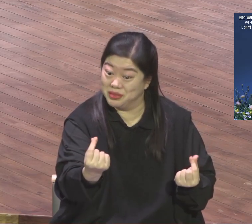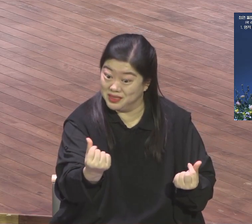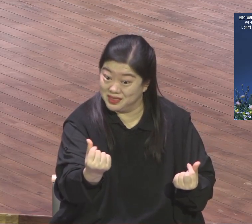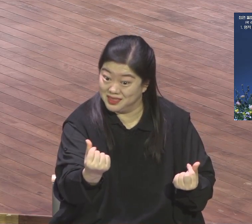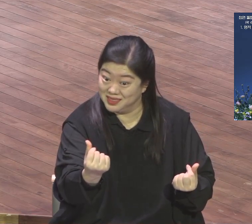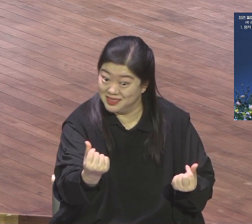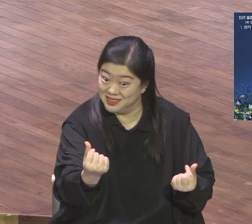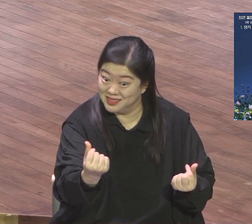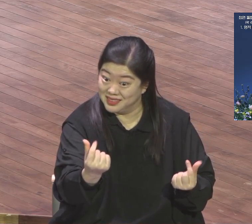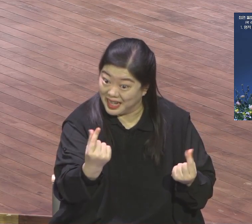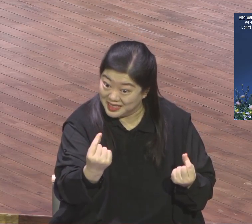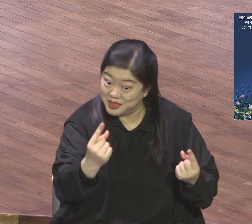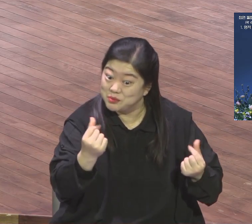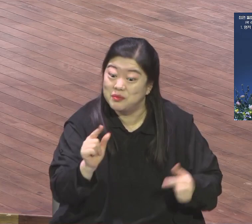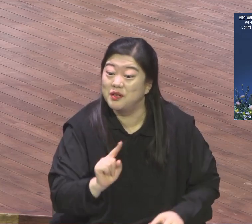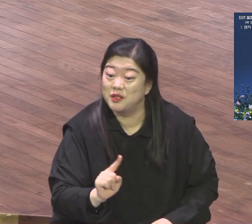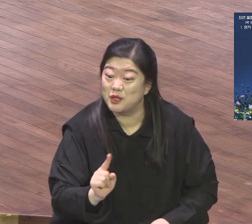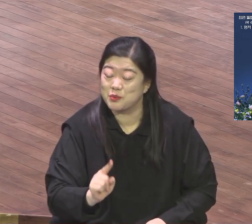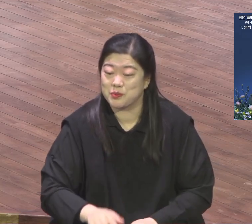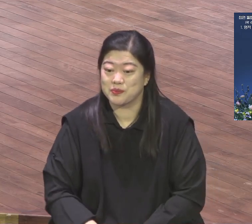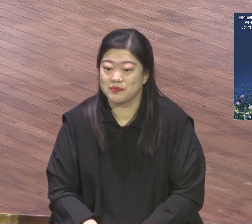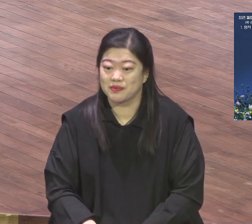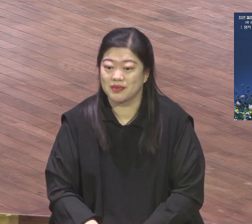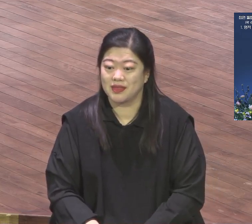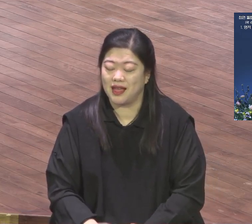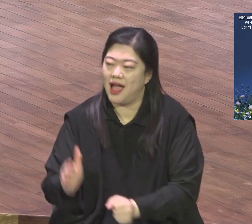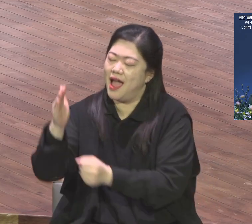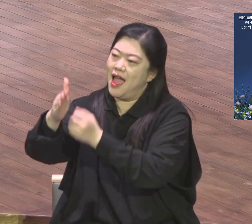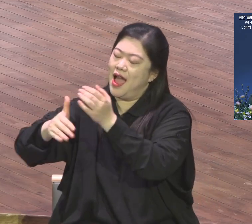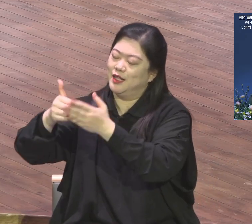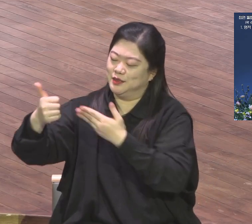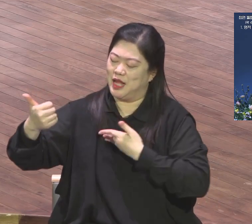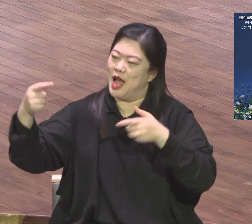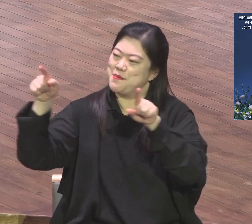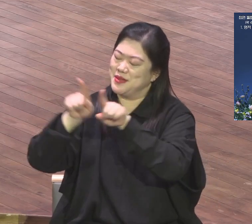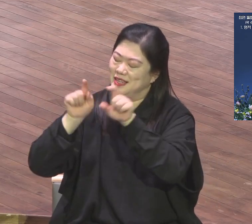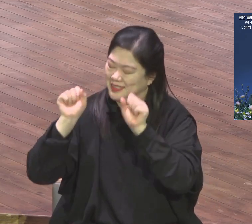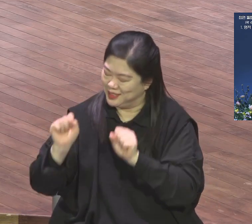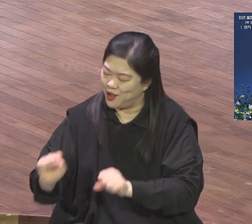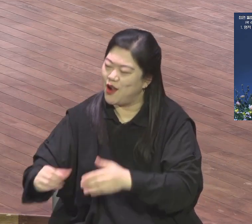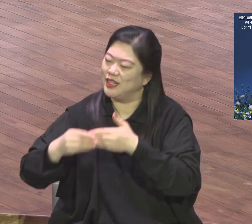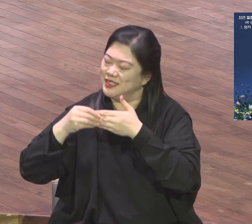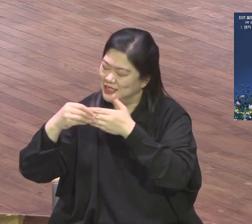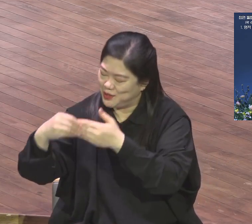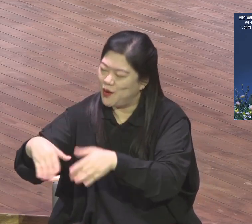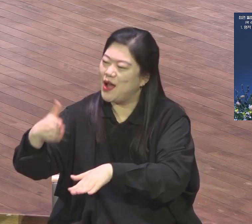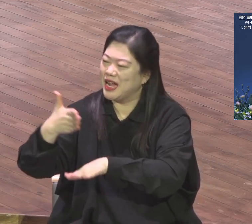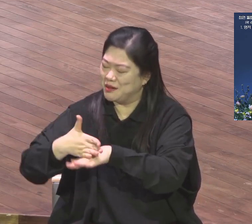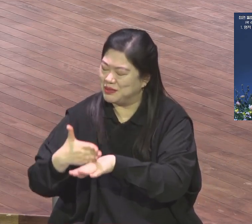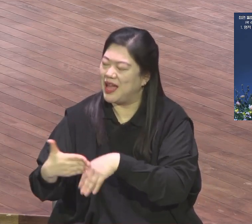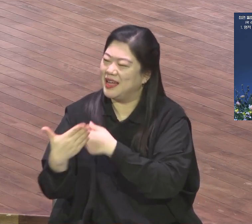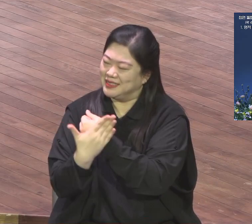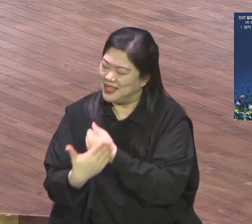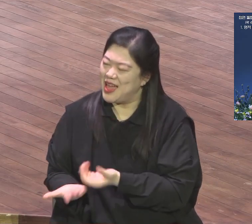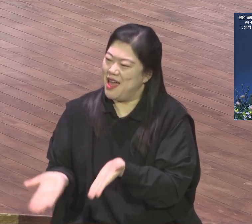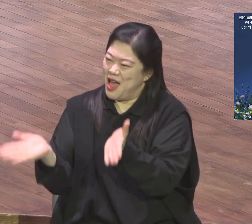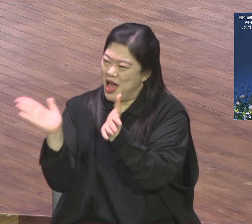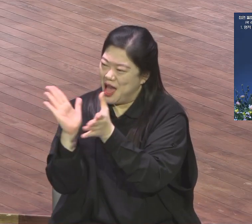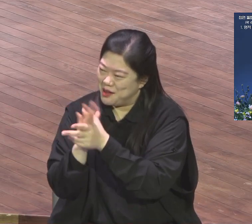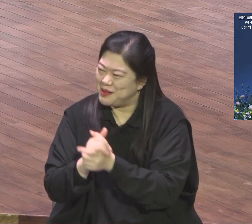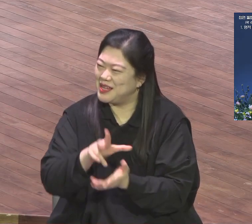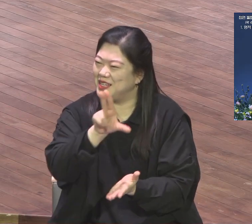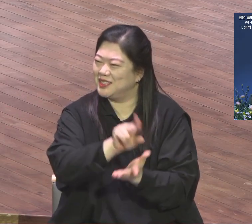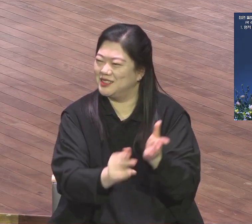봤잖아요. 자기들만을 하나님 보호하시고 어지분에 인도하시는 모습 보았잖아요. 엄청난 기적을 보고